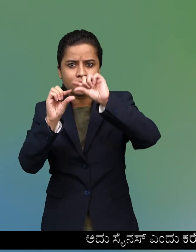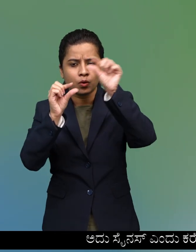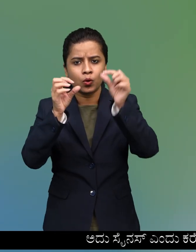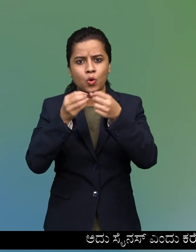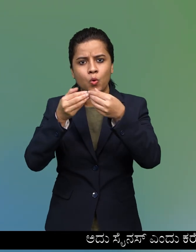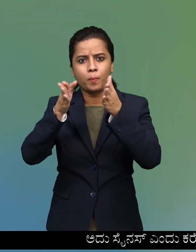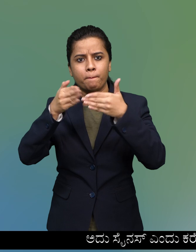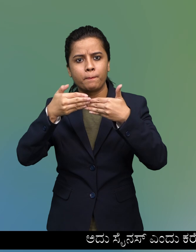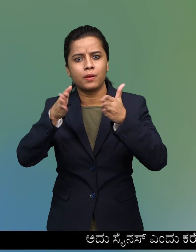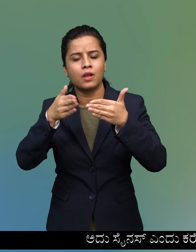ಜಾಗಗಳಲ್ಲಿ ತೆರೆದುಕೊಳ್ಳುತ್ತದೆ.